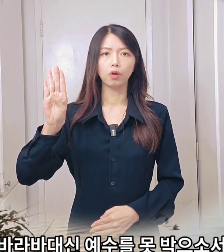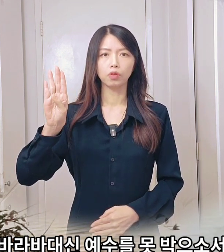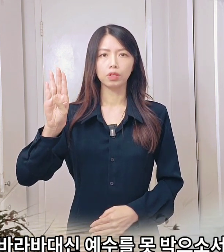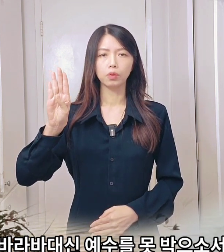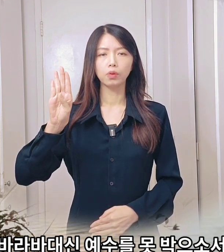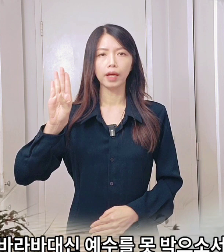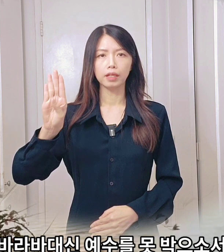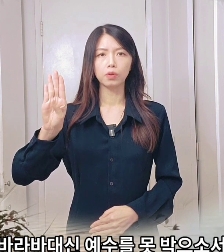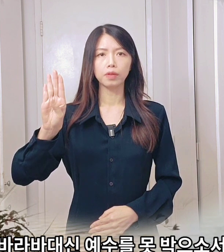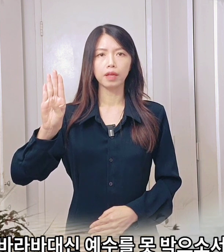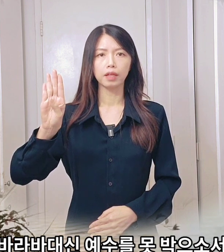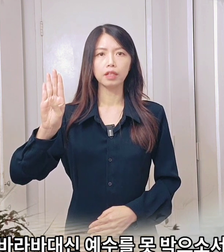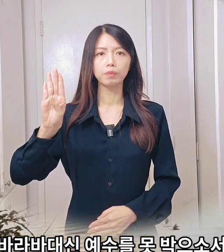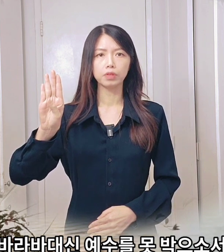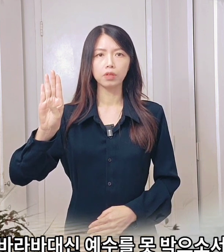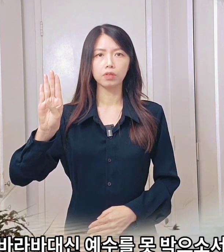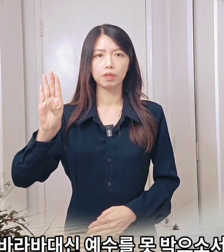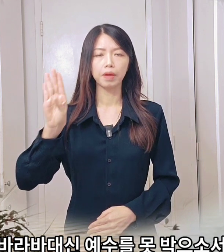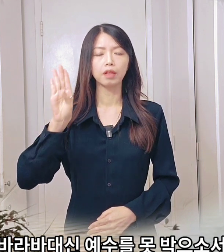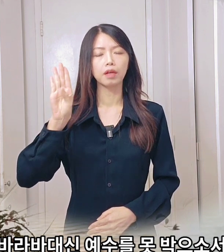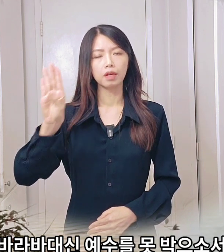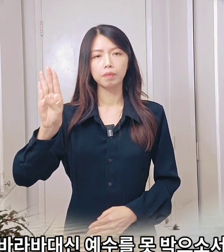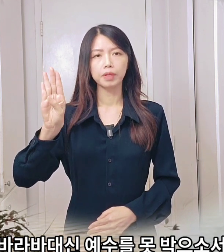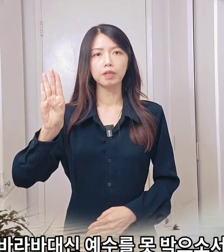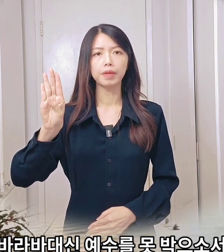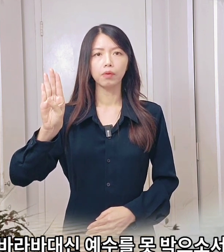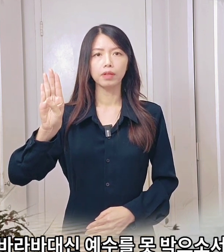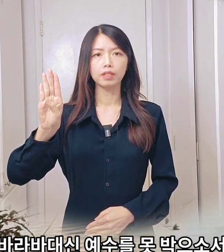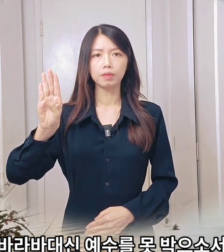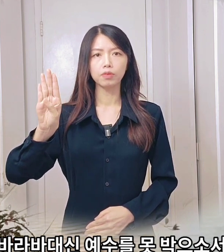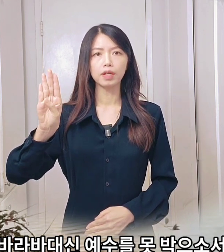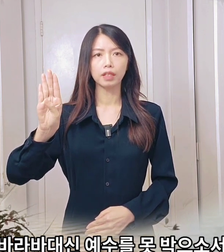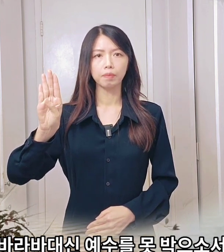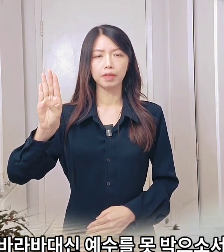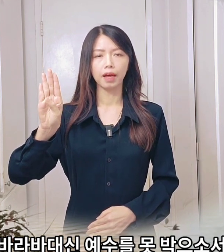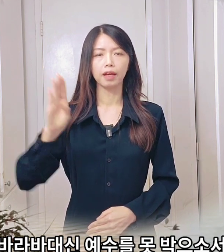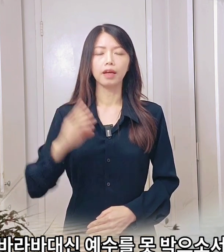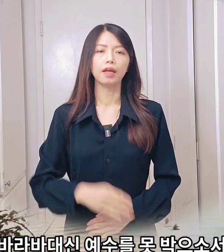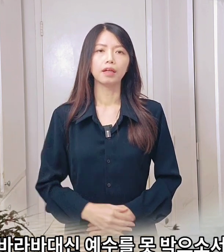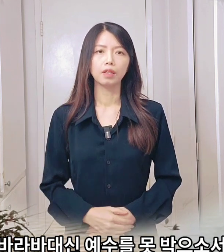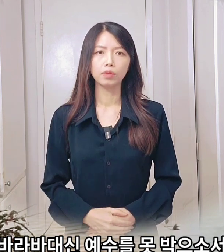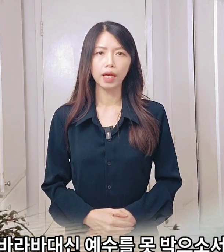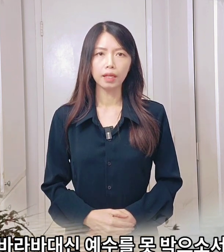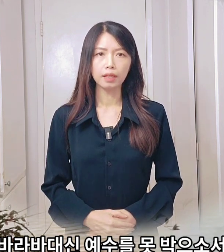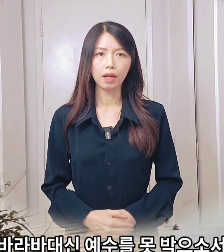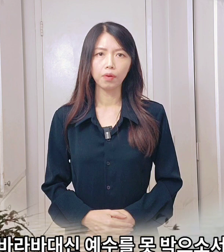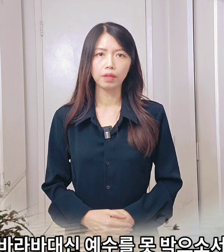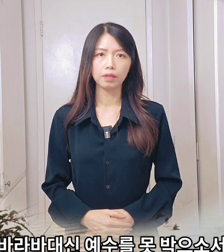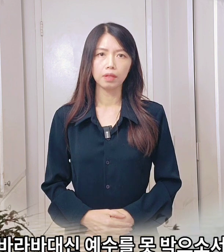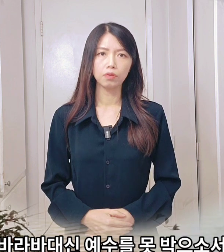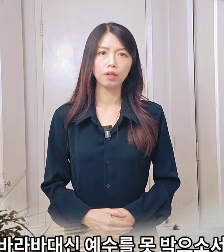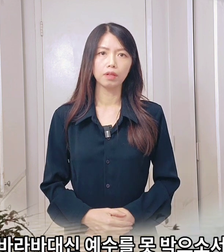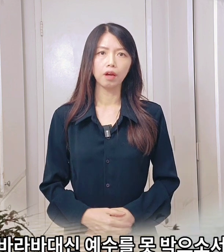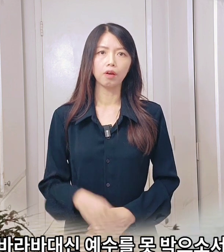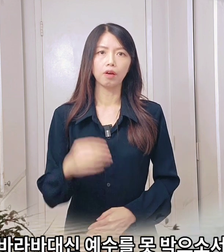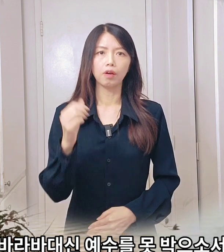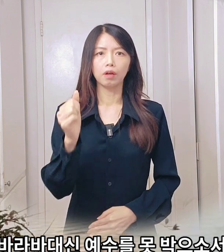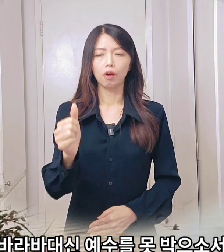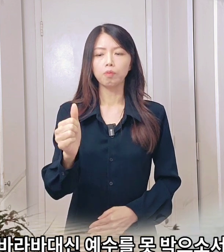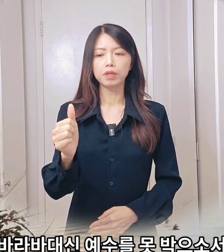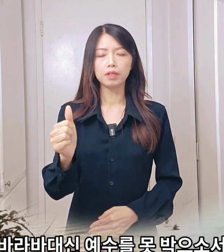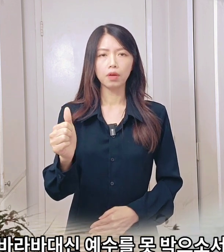안으로 넣어주시고 다른 손 4개는 붙여주시면 비읍이라고 하는 지문자가 됩니다. 그리고 살인자라고 하는 뜻의